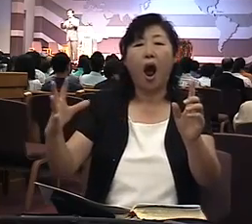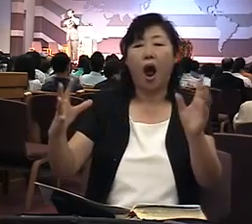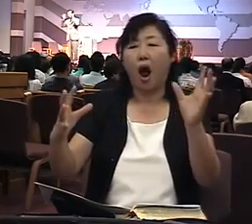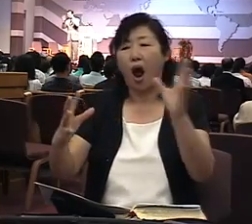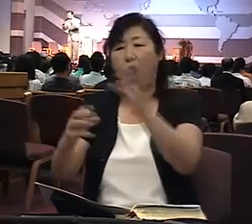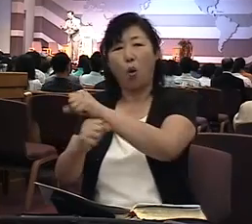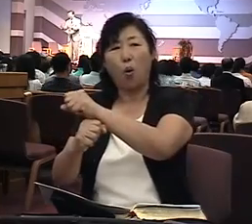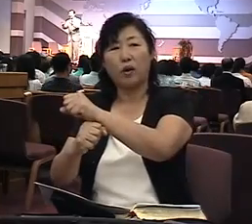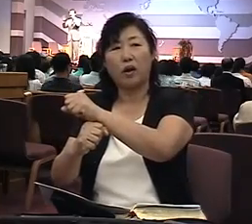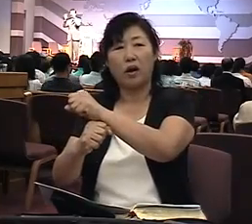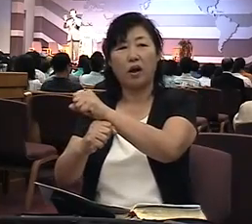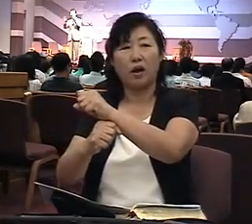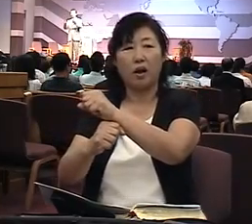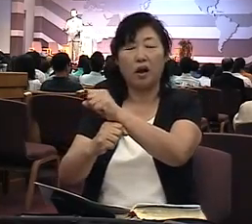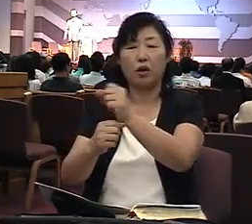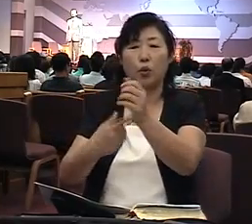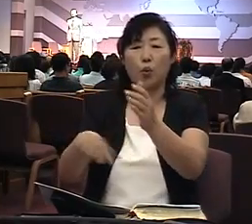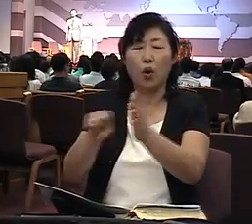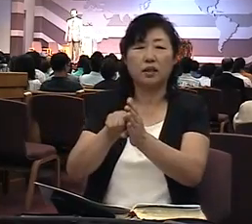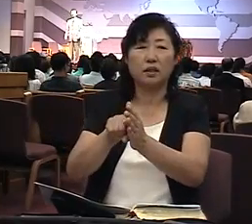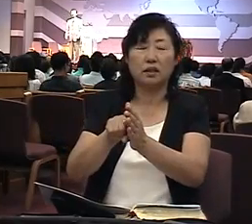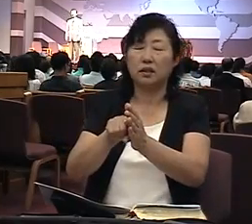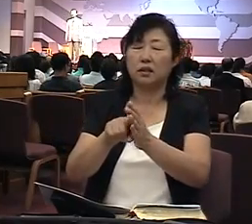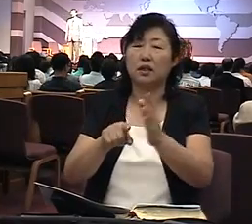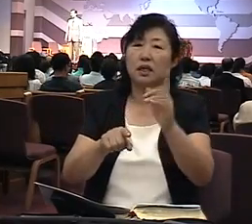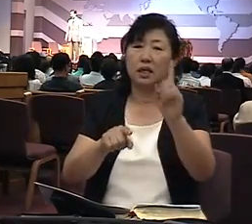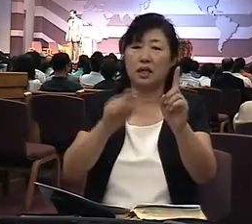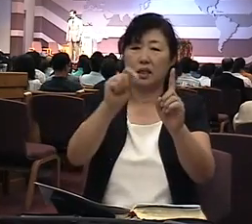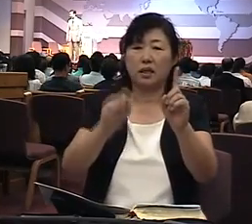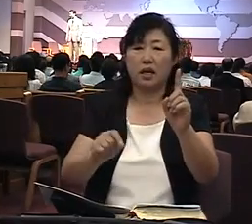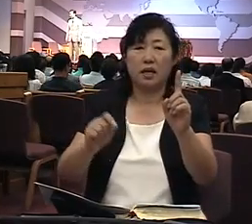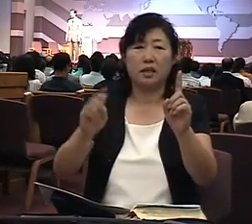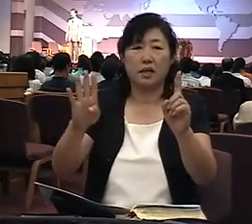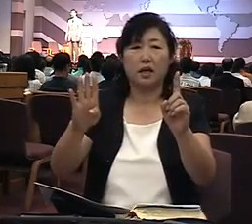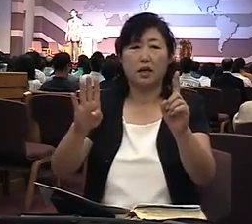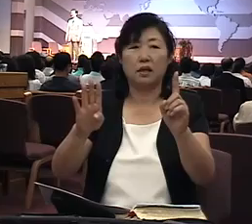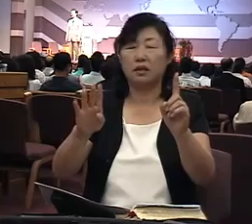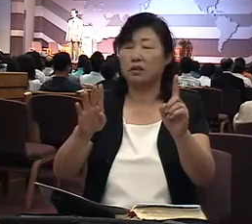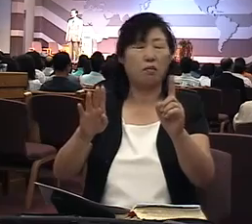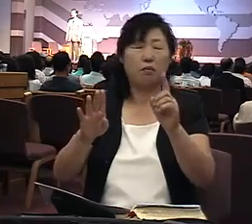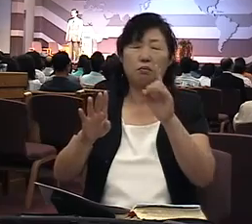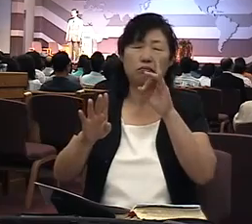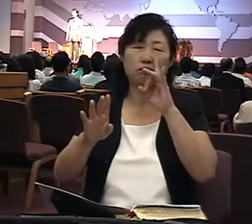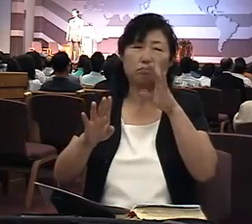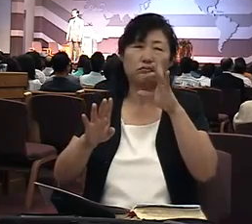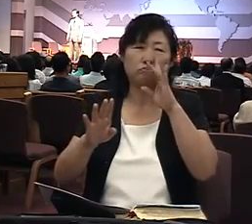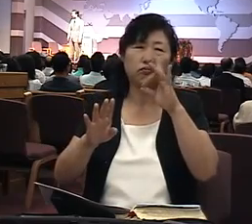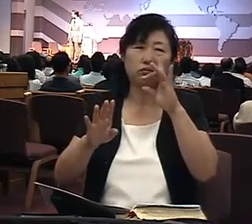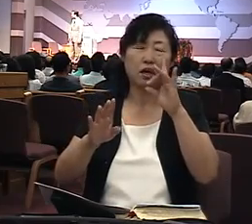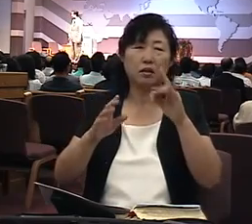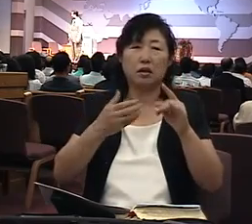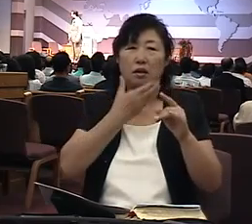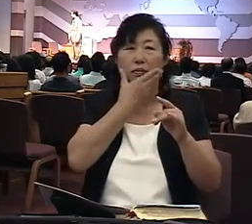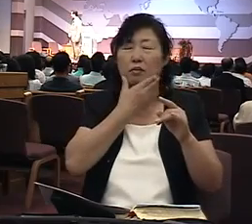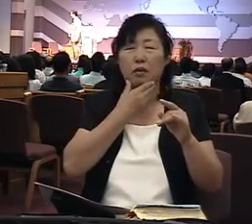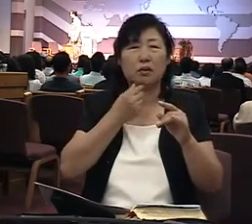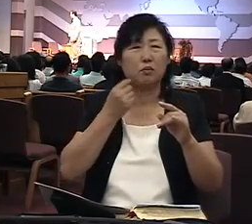1대4는 절대 불가능하다고, 그것은 자살이라고 말을 합니다. 그래서 그 당시 이스라엘